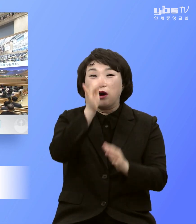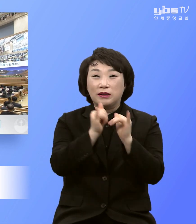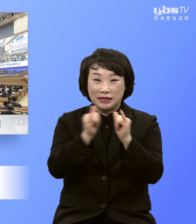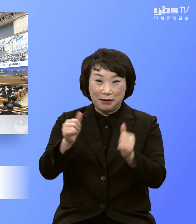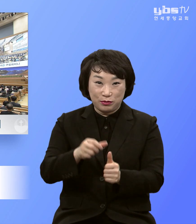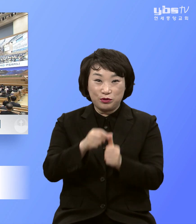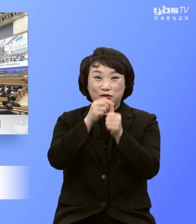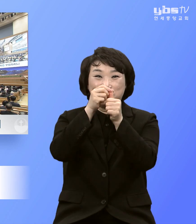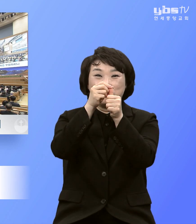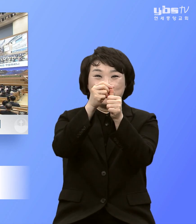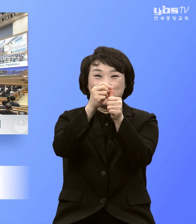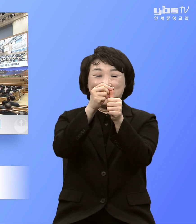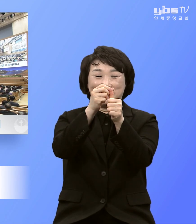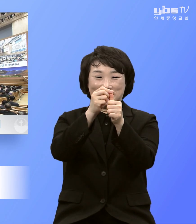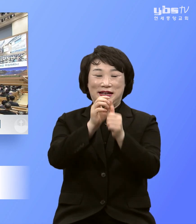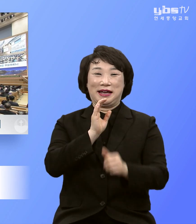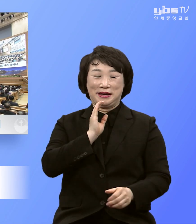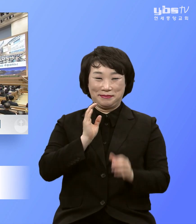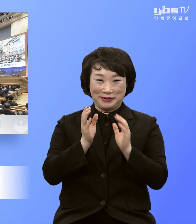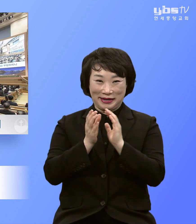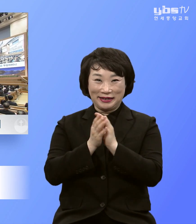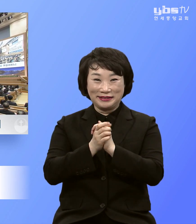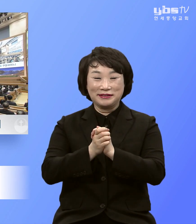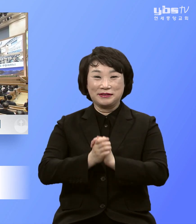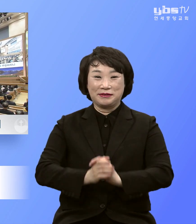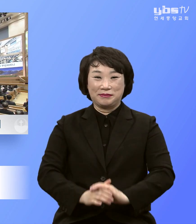병든 자를 구원하리니.